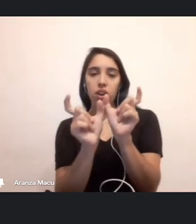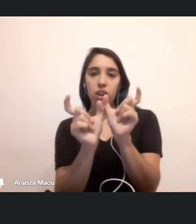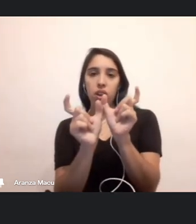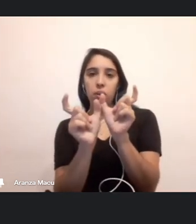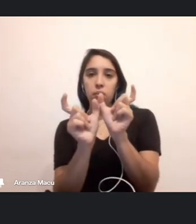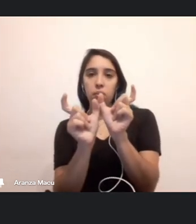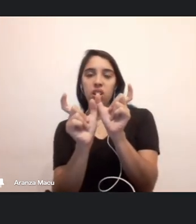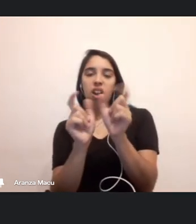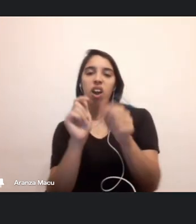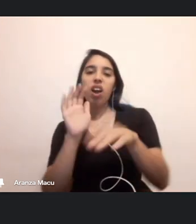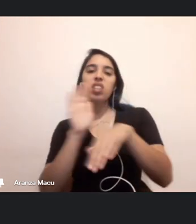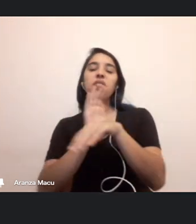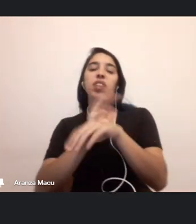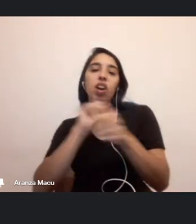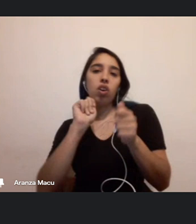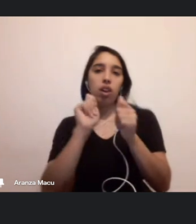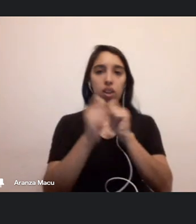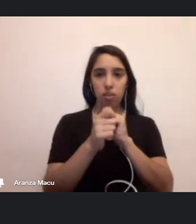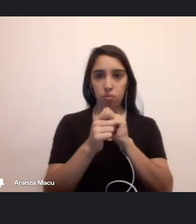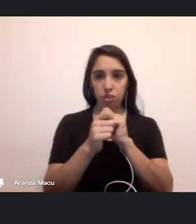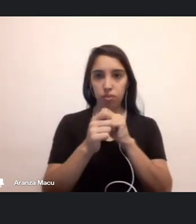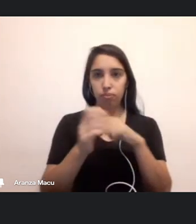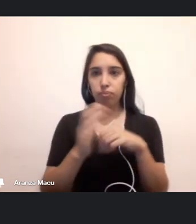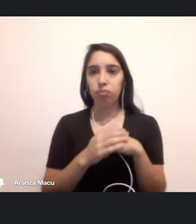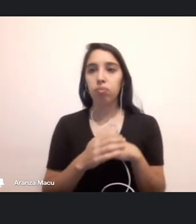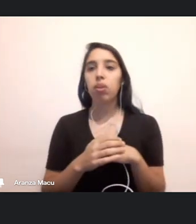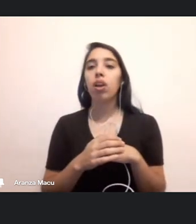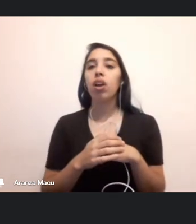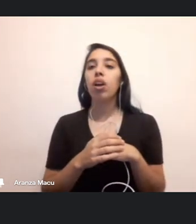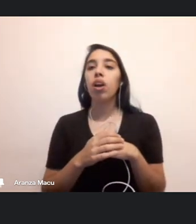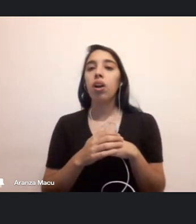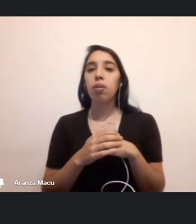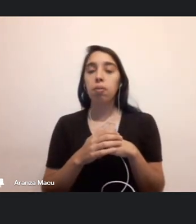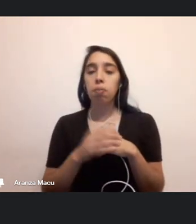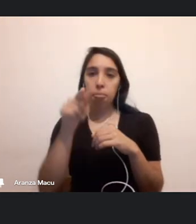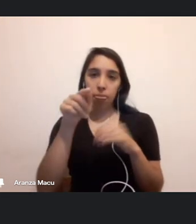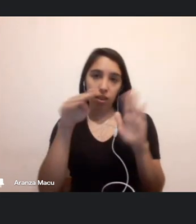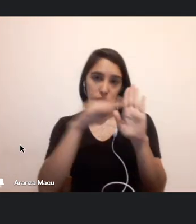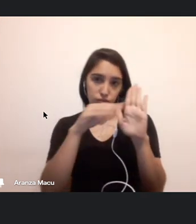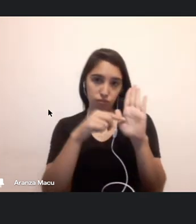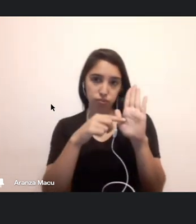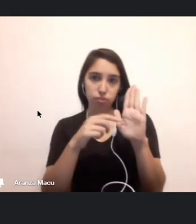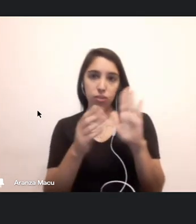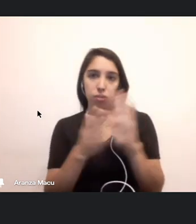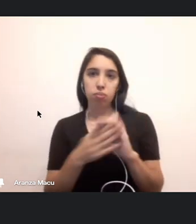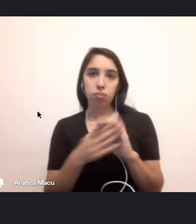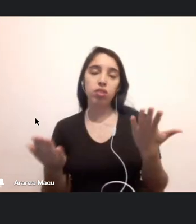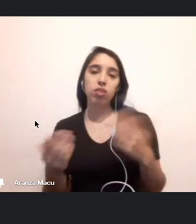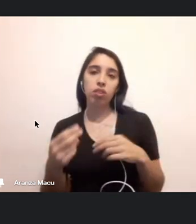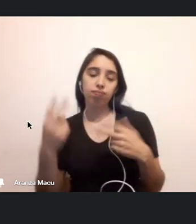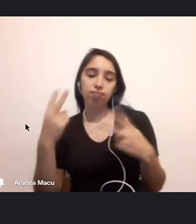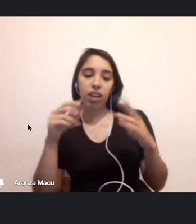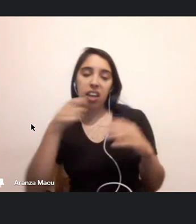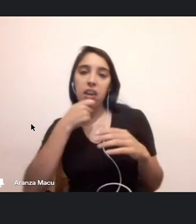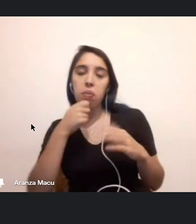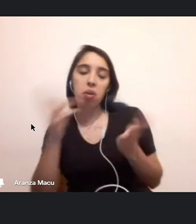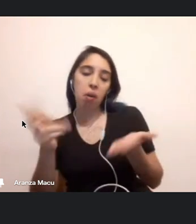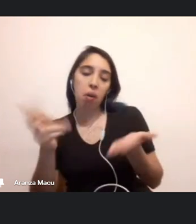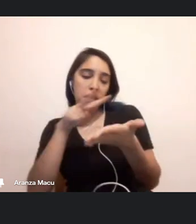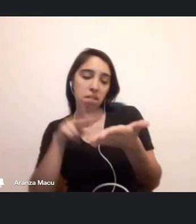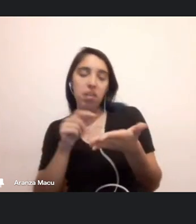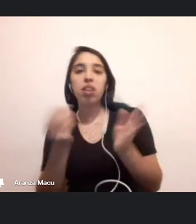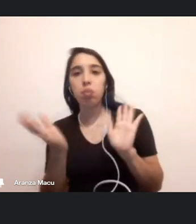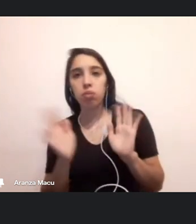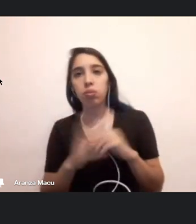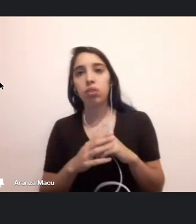no vamos a tomar, ¿sí? Pero sí hemos visto algunos ejemplos. Y por el otro lado tenemos